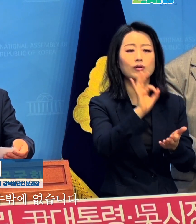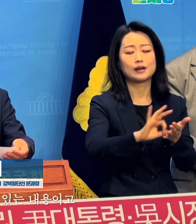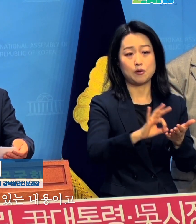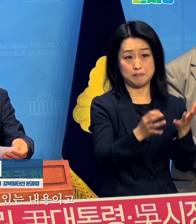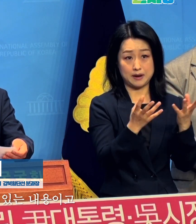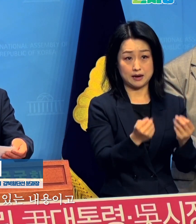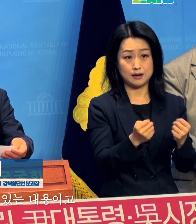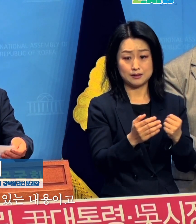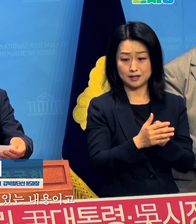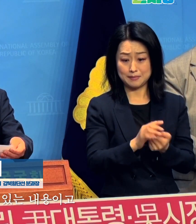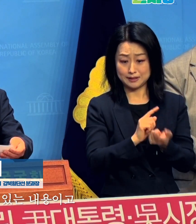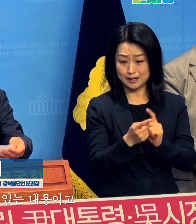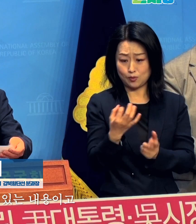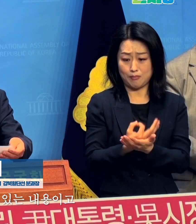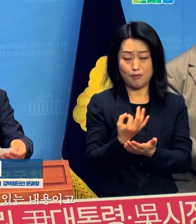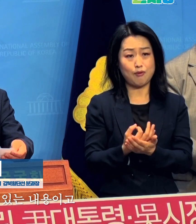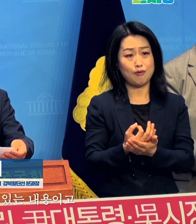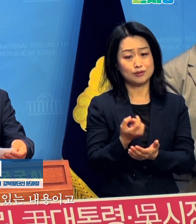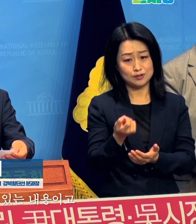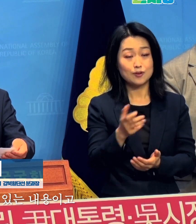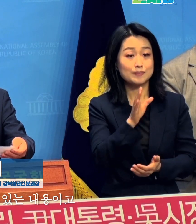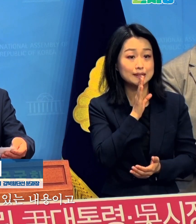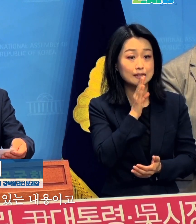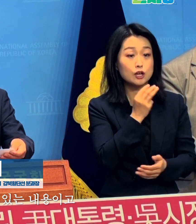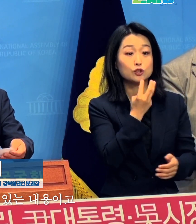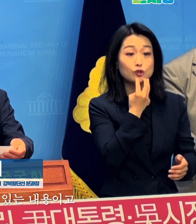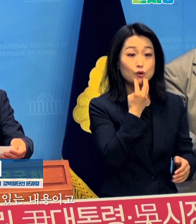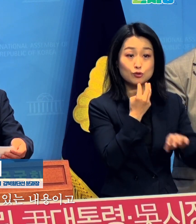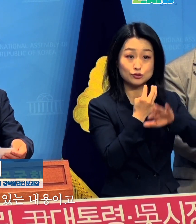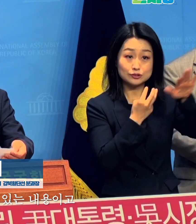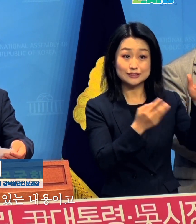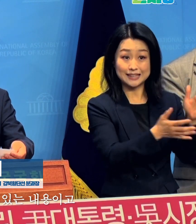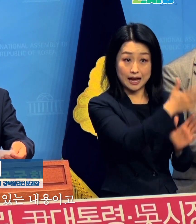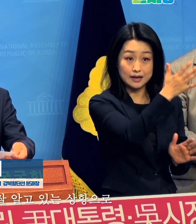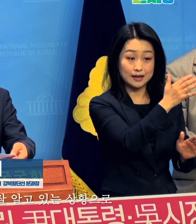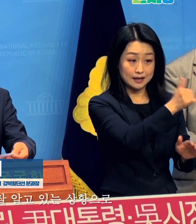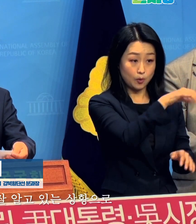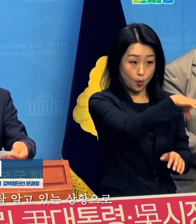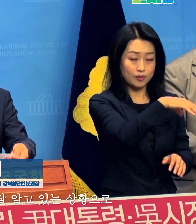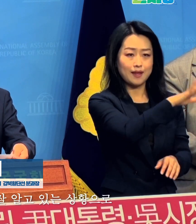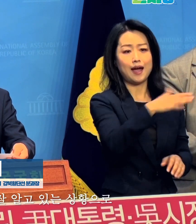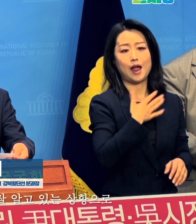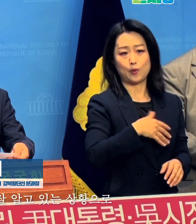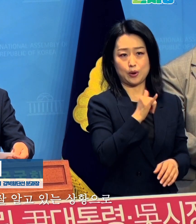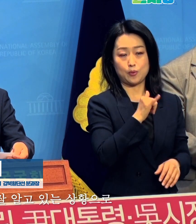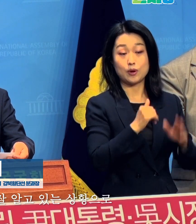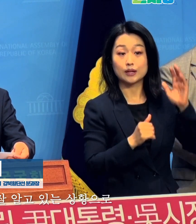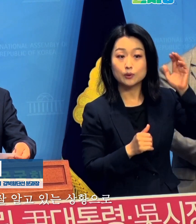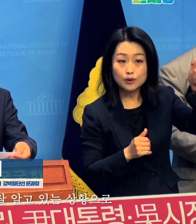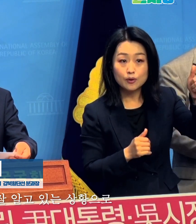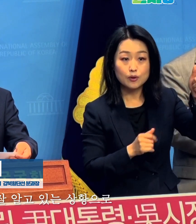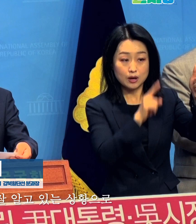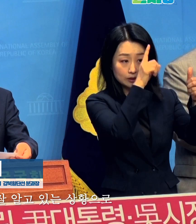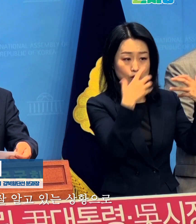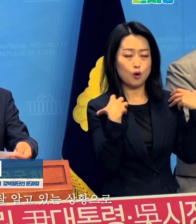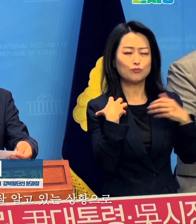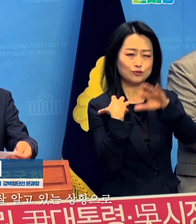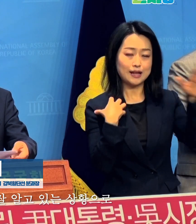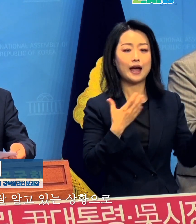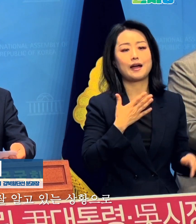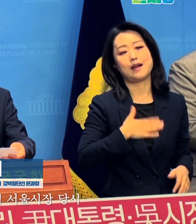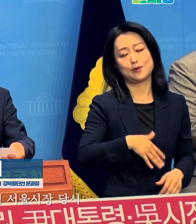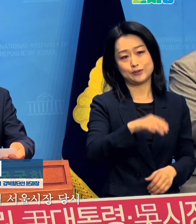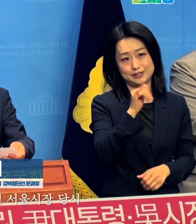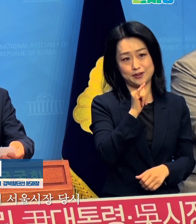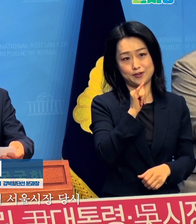없습니다. 서울시도 이미 잘 알고 있는 내용이고 대통령을 비롯한 정부에서도 잘 알고 있는